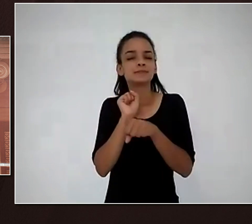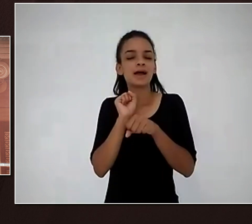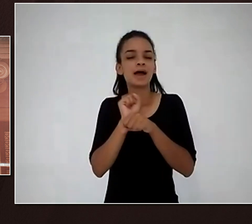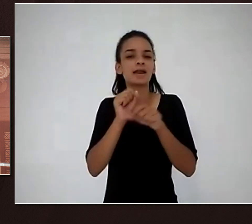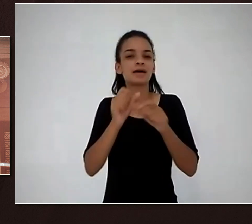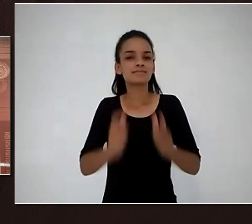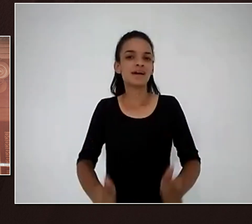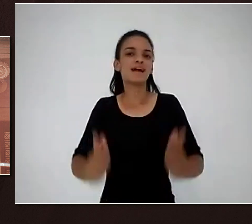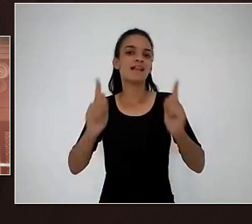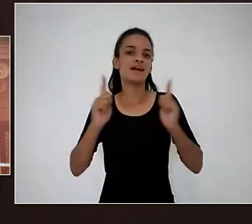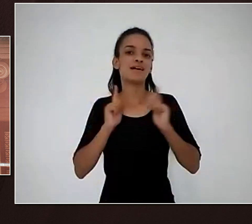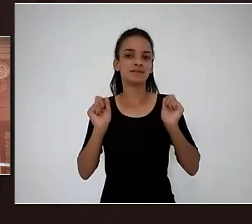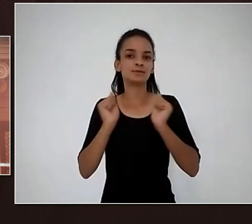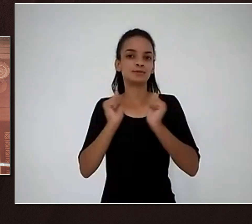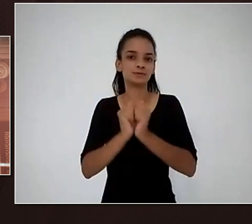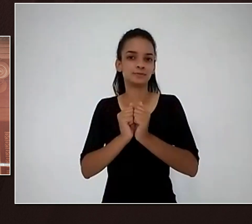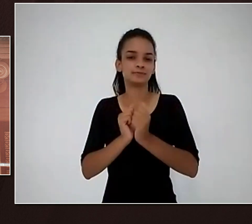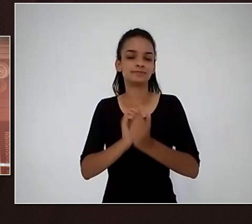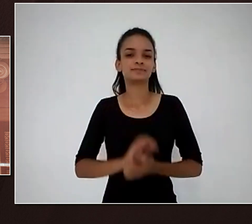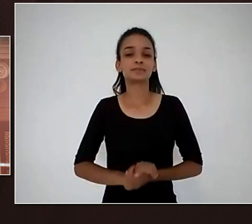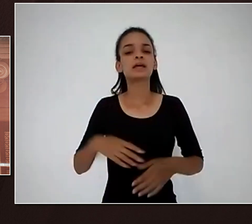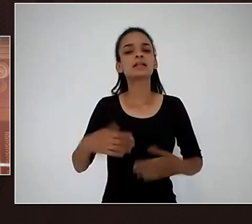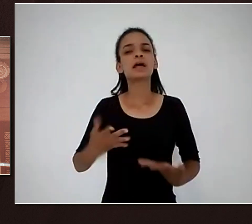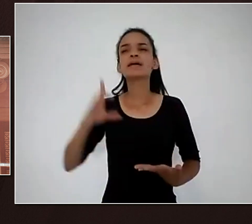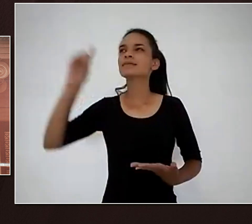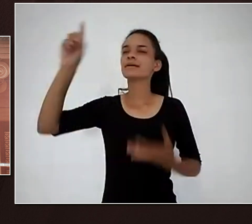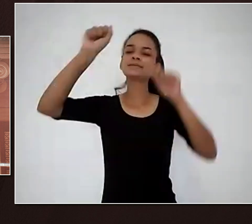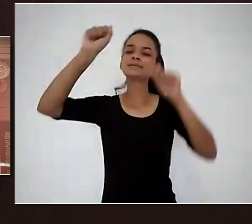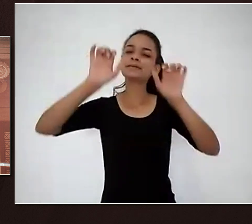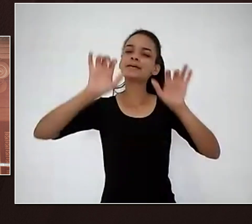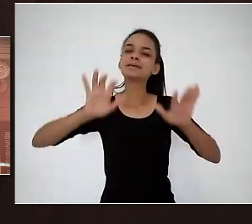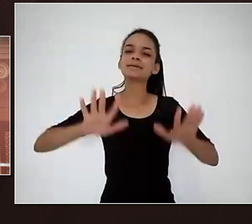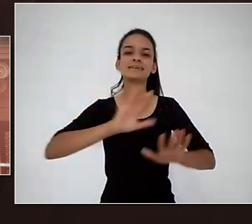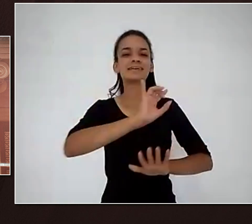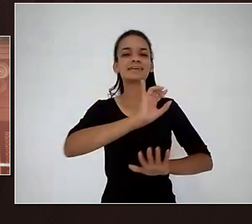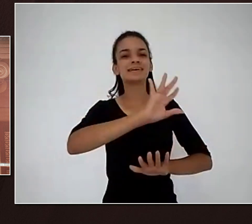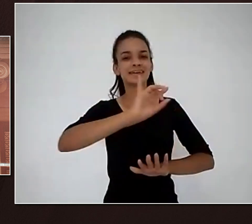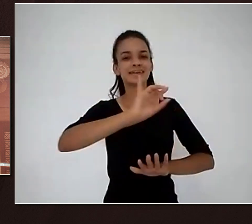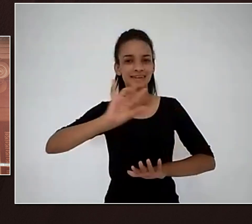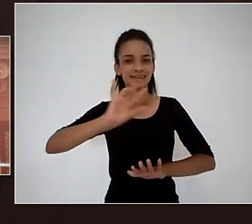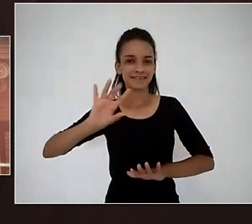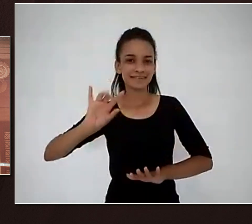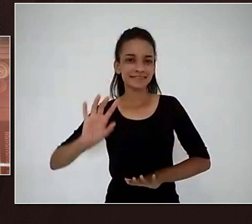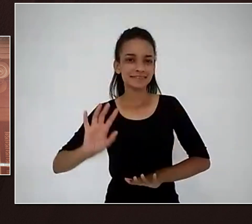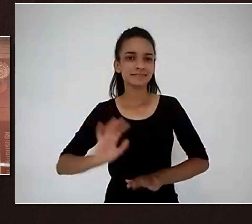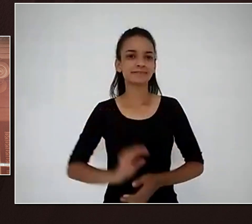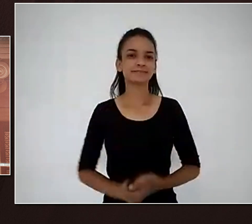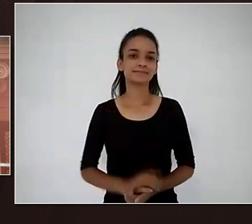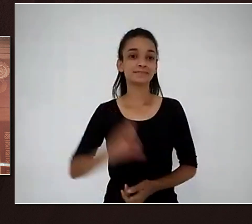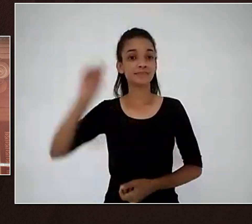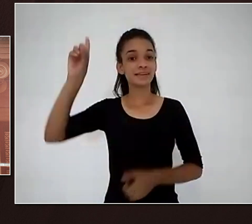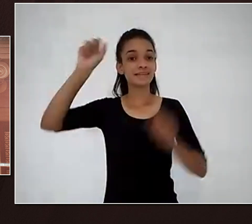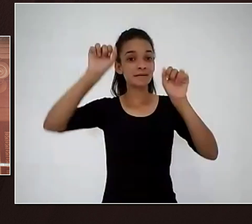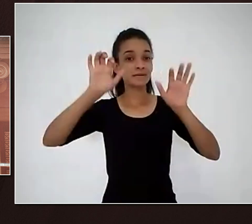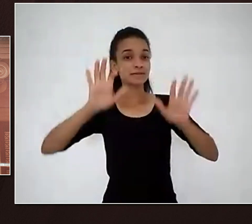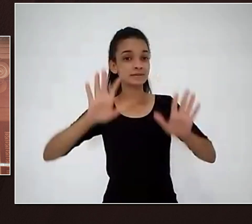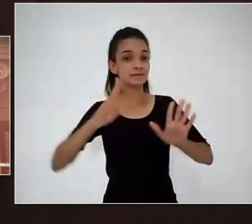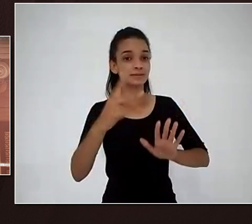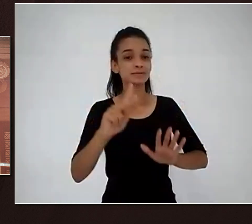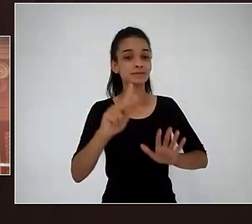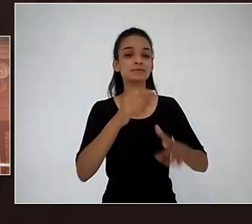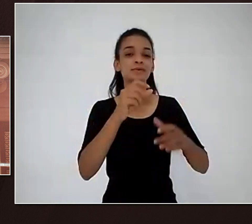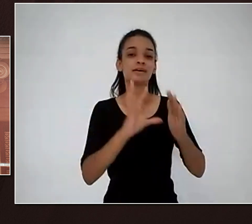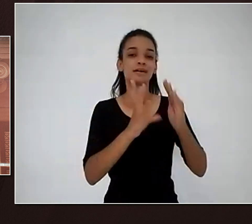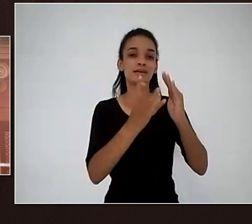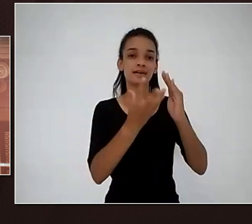todos nós. Deus então abençoe a cada um, né, que o Senhor abençoe a sua igreja, né, tira da